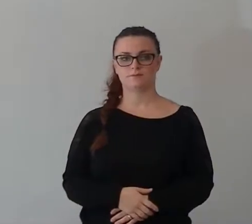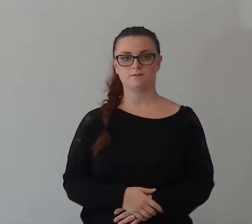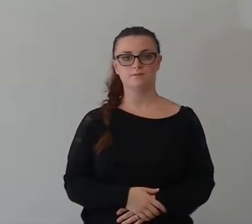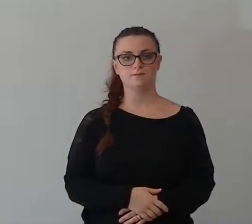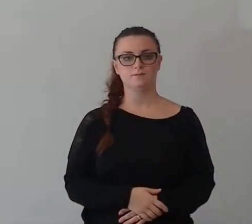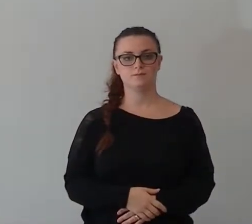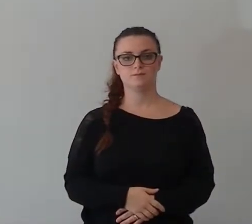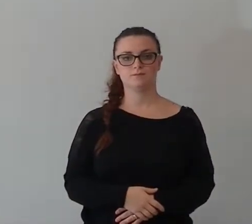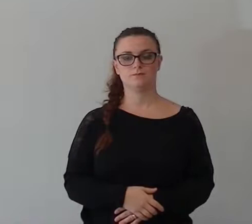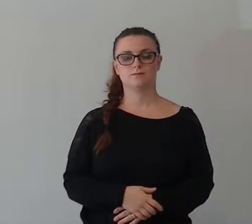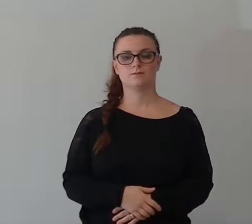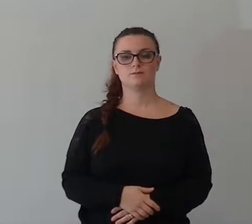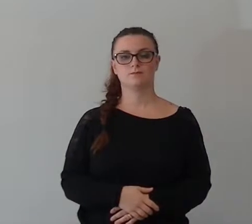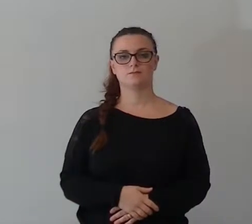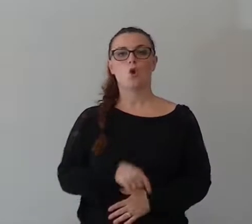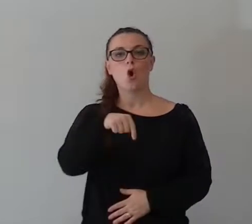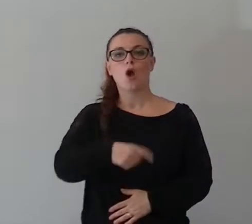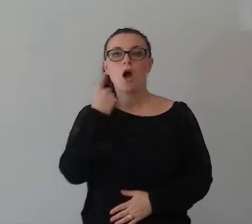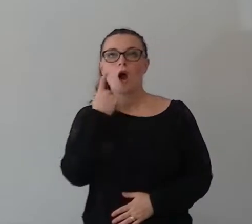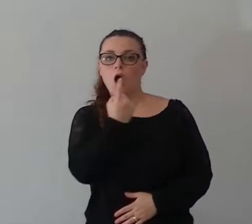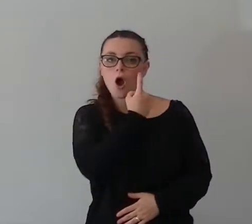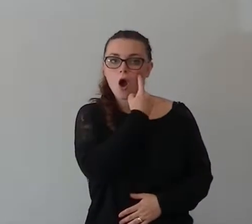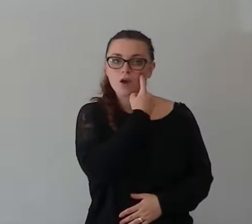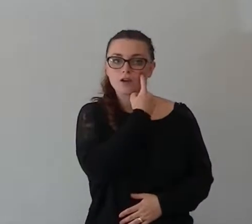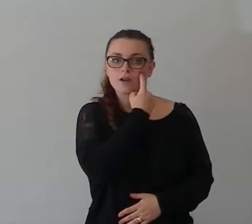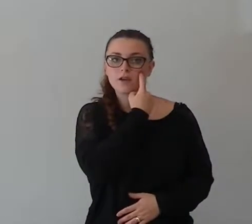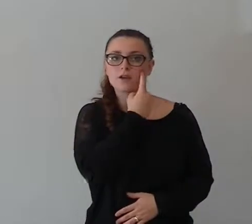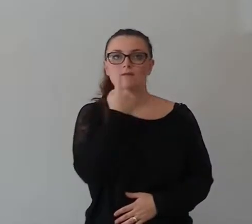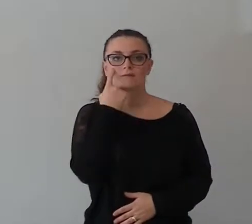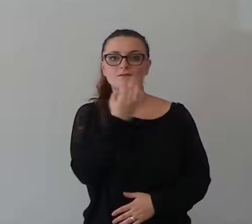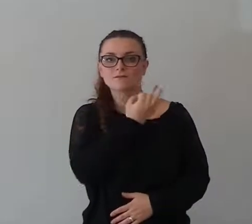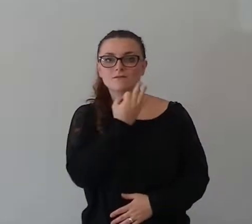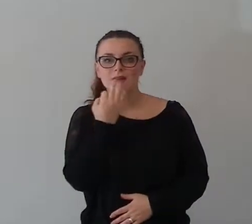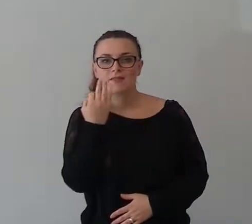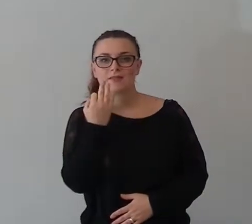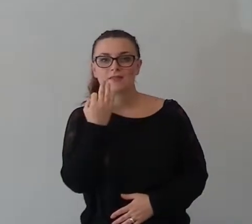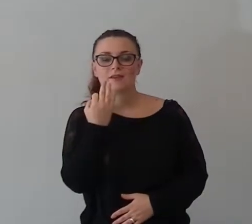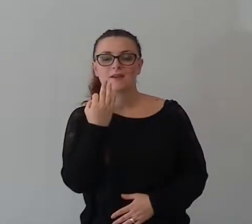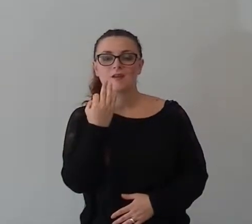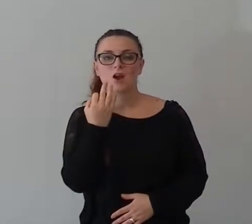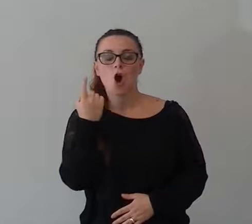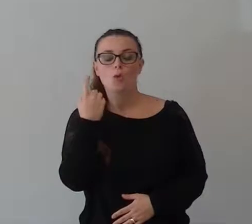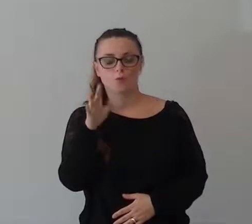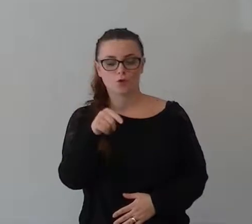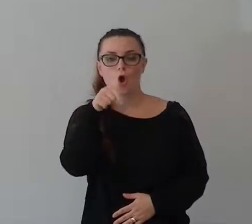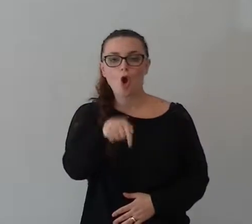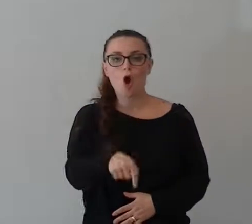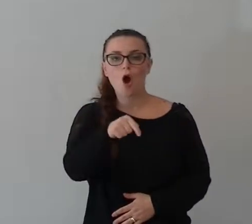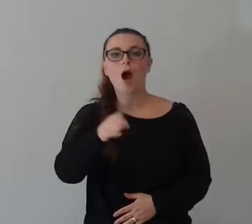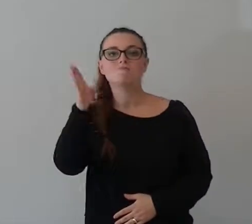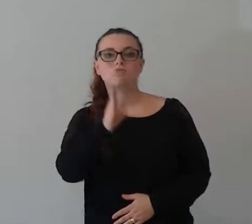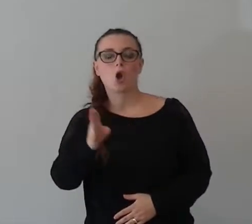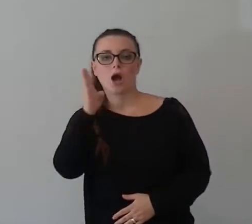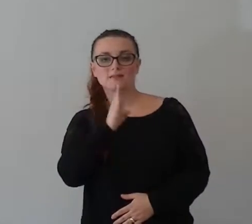che ora vede con gli occhi stessi di Dio: possa io trovare grazia nel